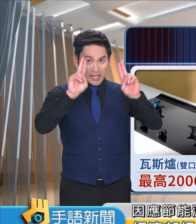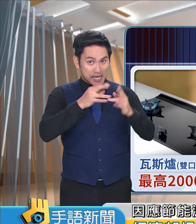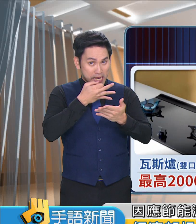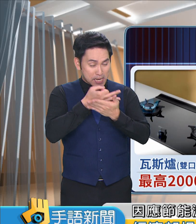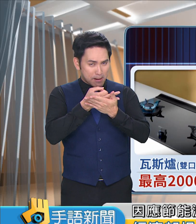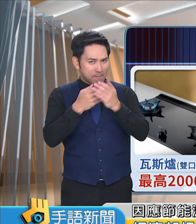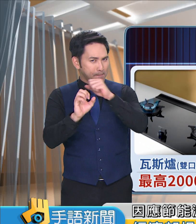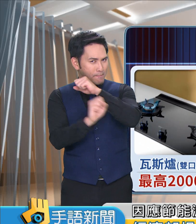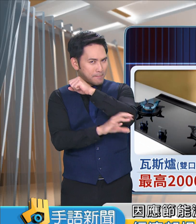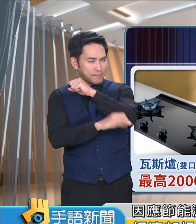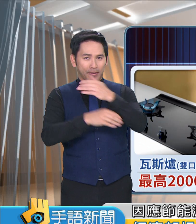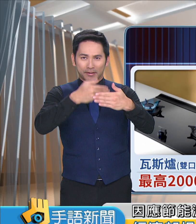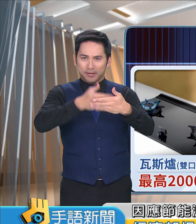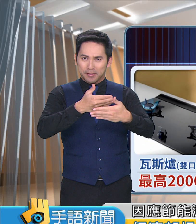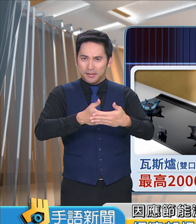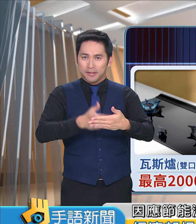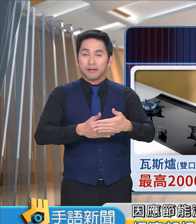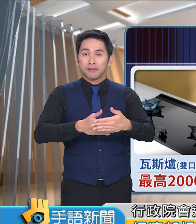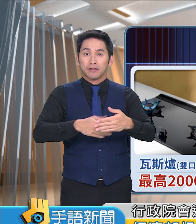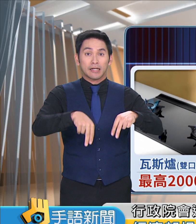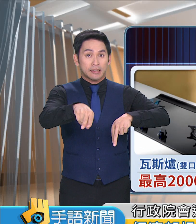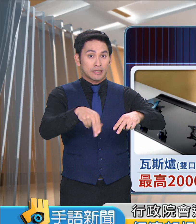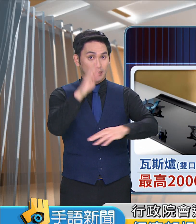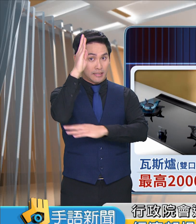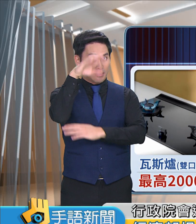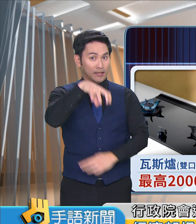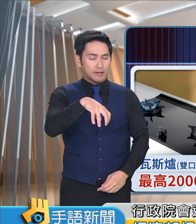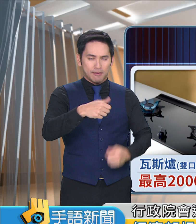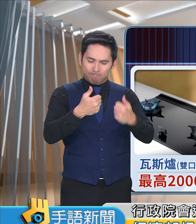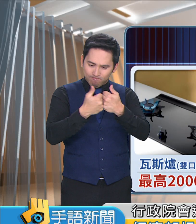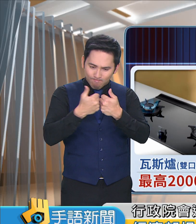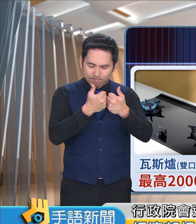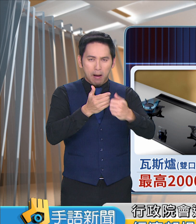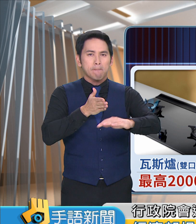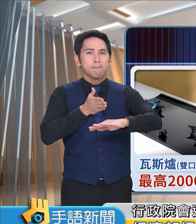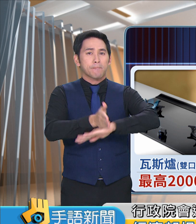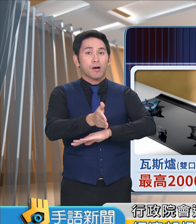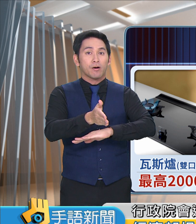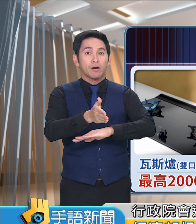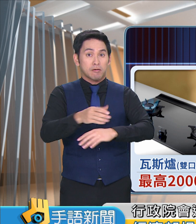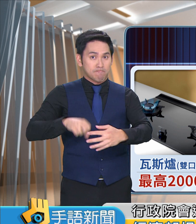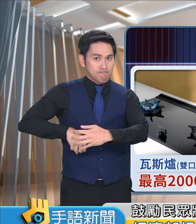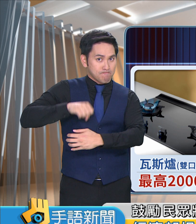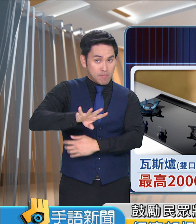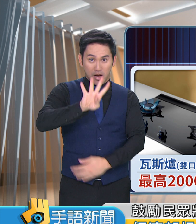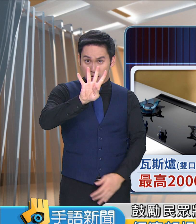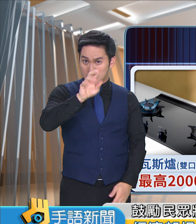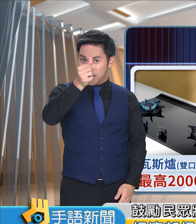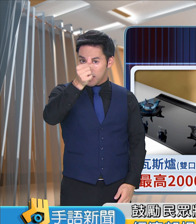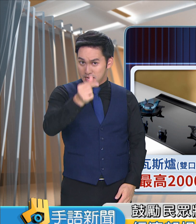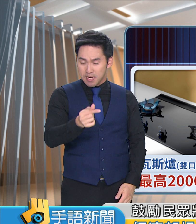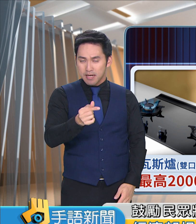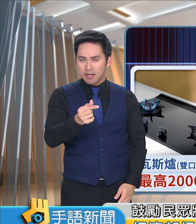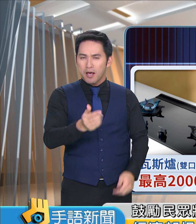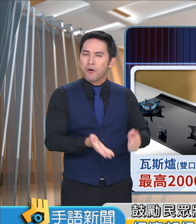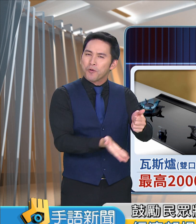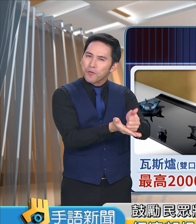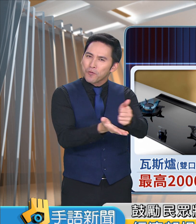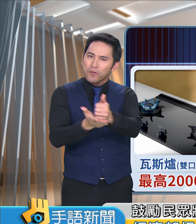因应节能减碳，行政院会通过将投入4亿元，鼓励民众将瓦斯炉或